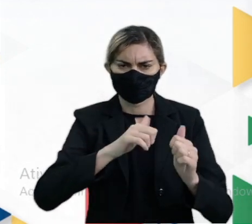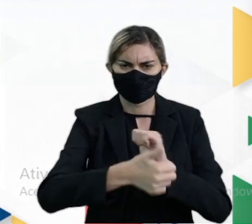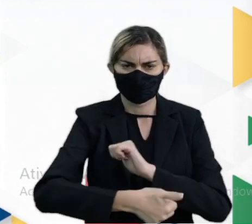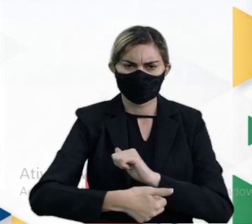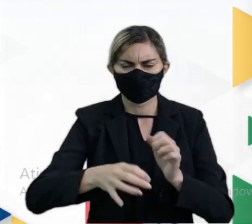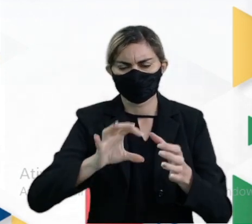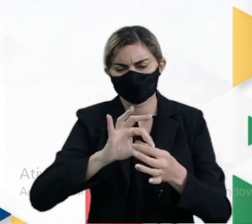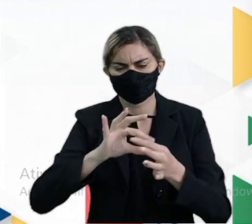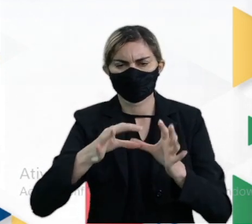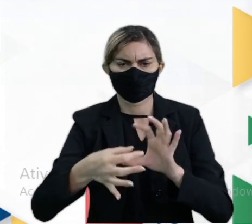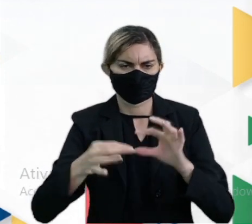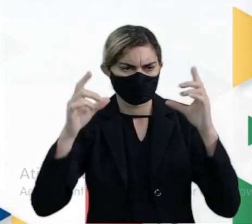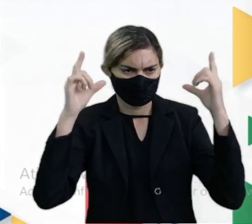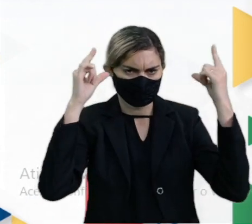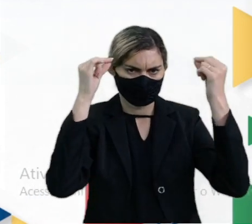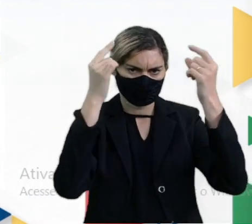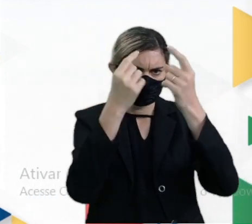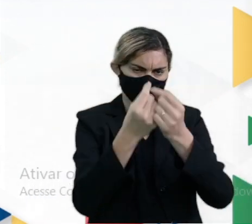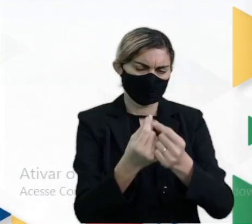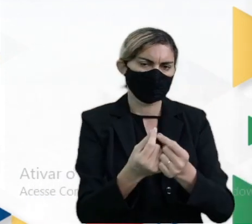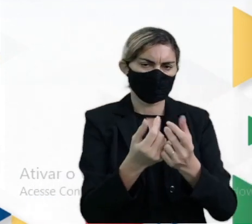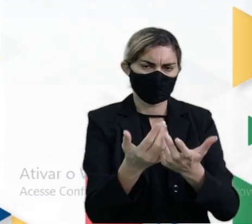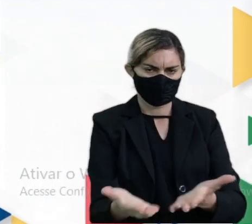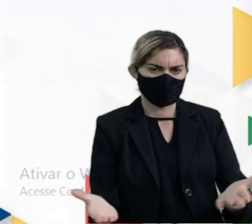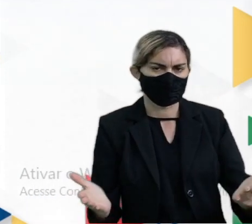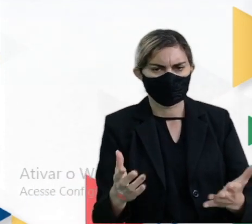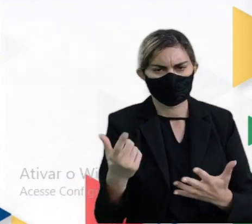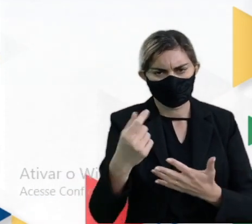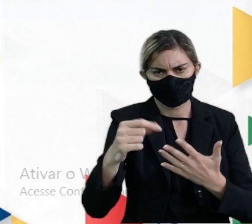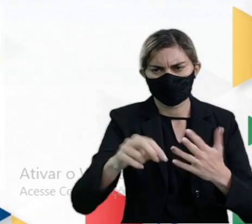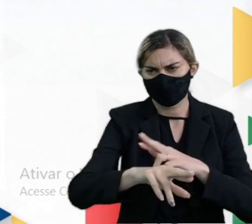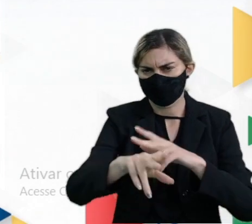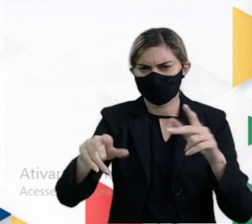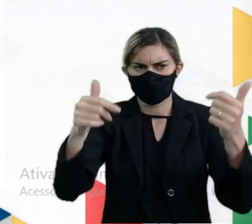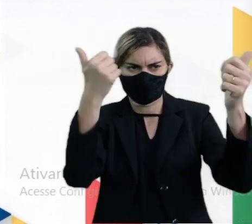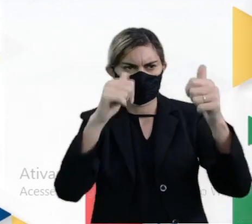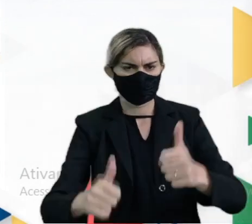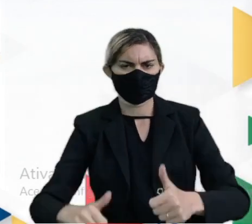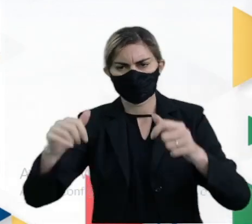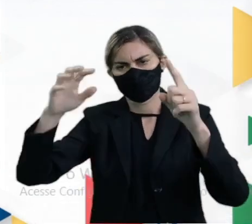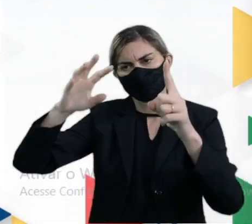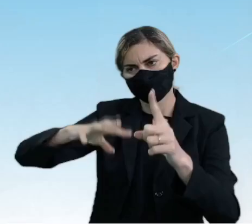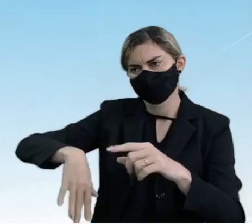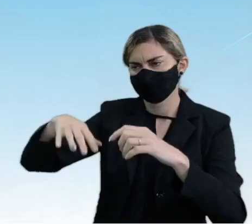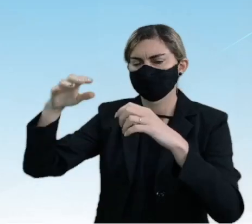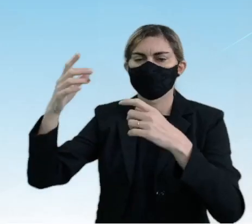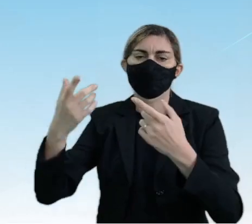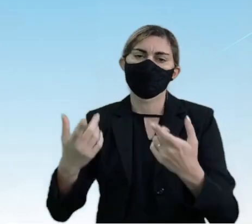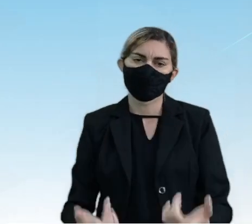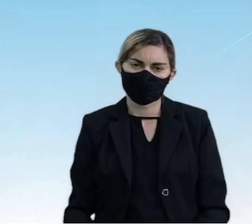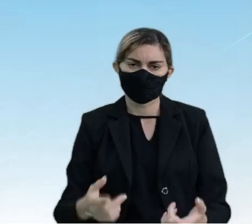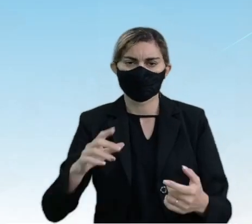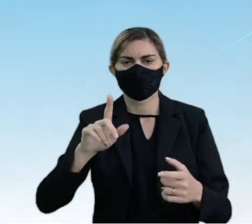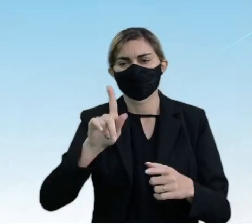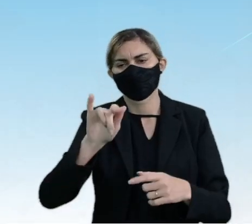práticas esportivas da Grécia, eram uma forma de cultuar vários deuses, né, porque na Grécia era politeísta, então a ginástica ela começou a cair